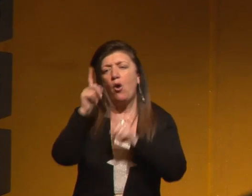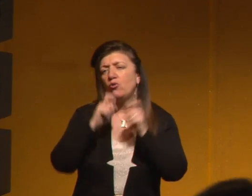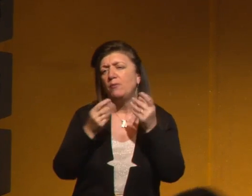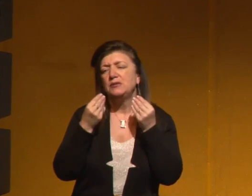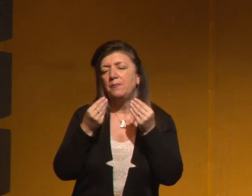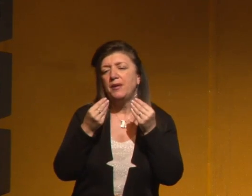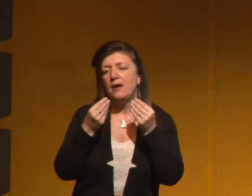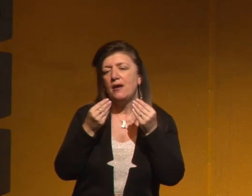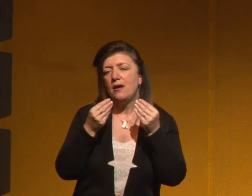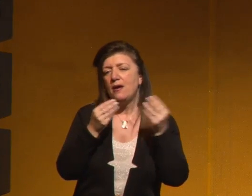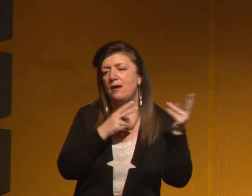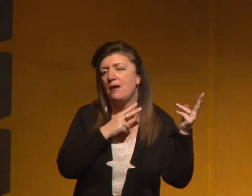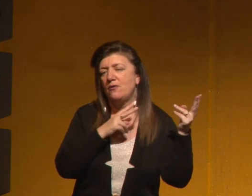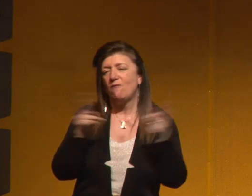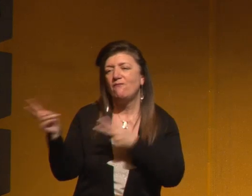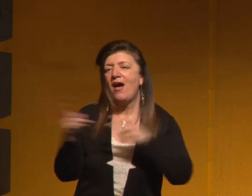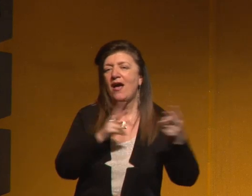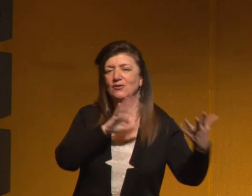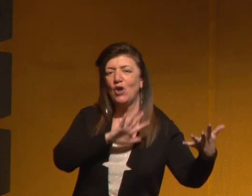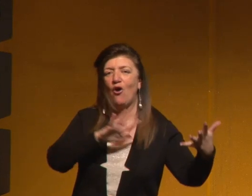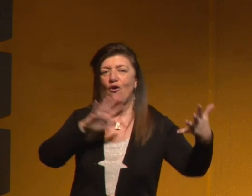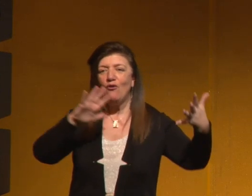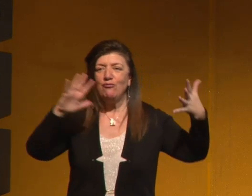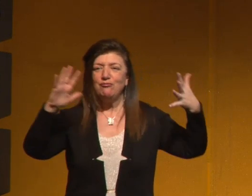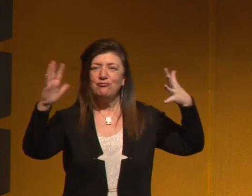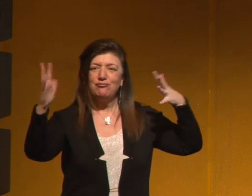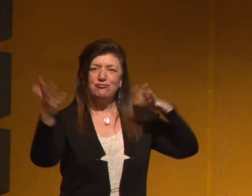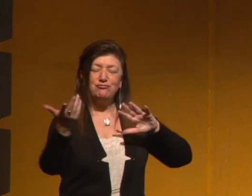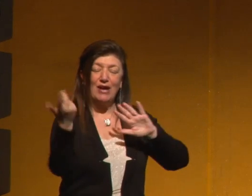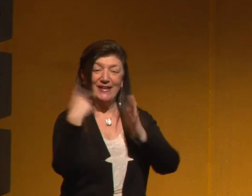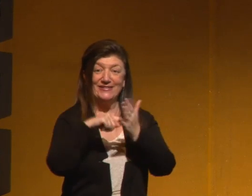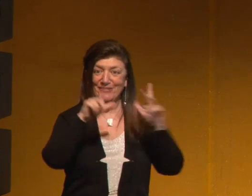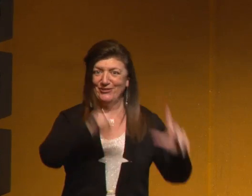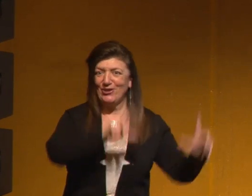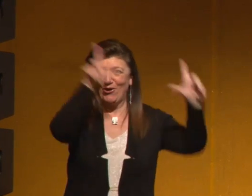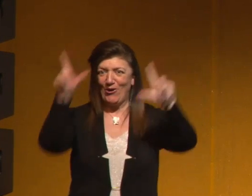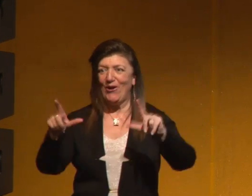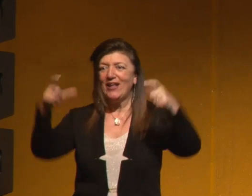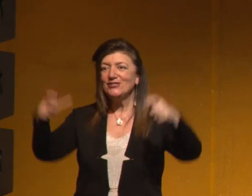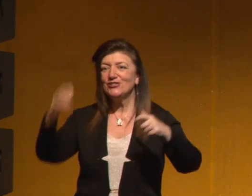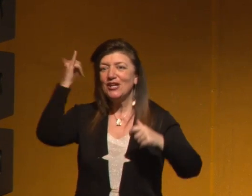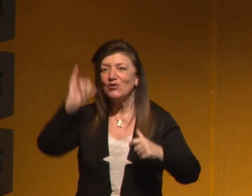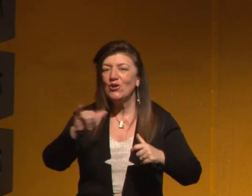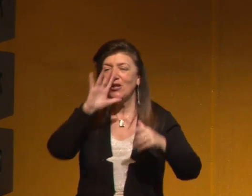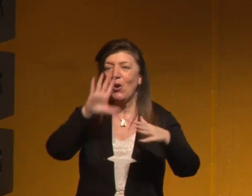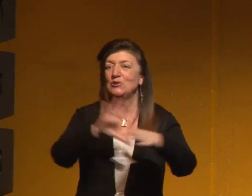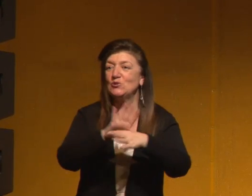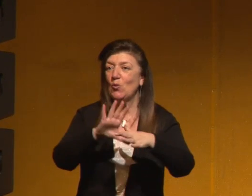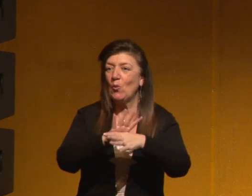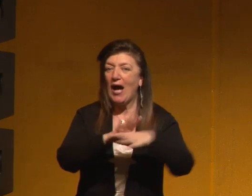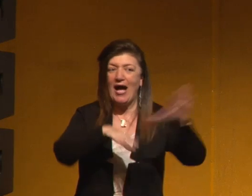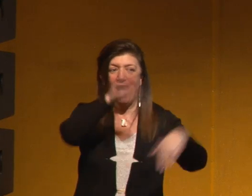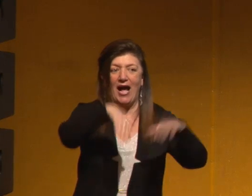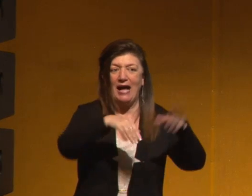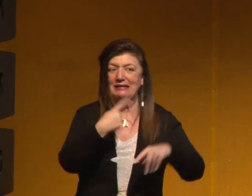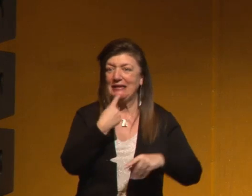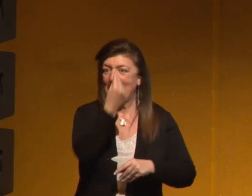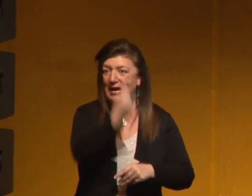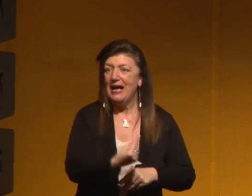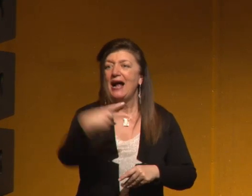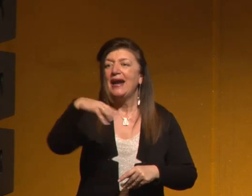il sole splende forte su torino e tutta la squadra messa in campo da nicola e qui consentitemi